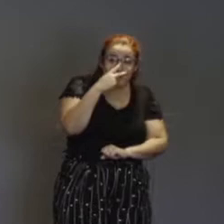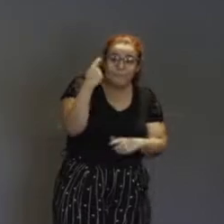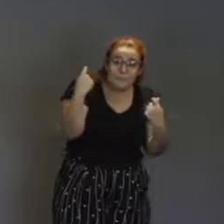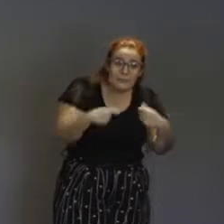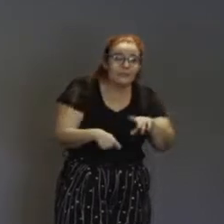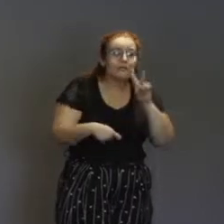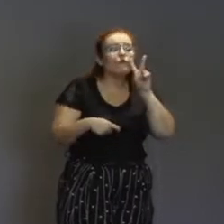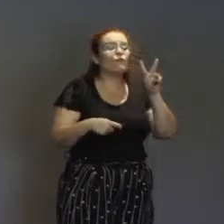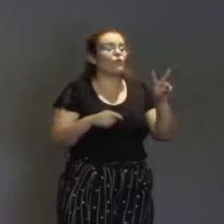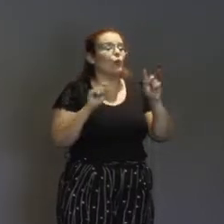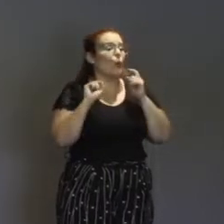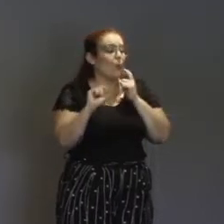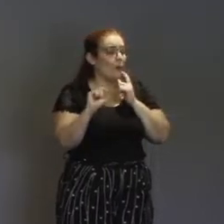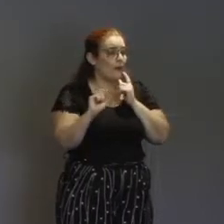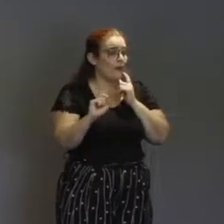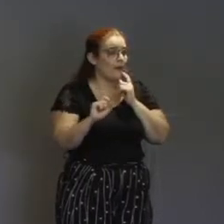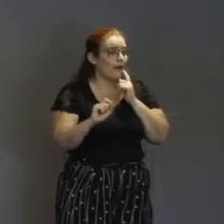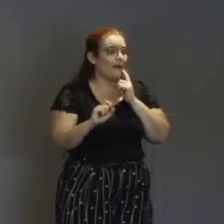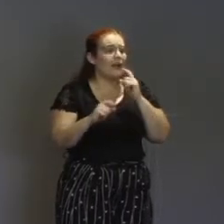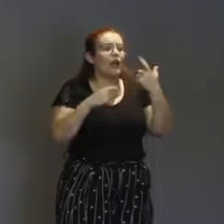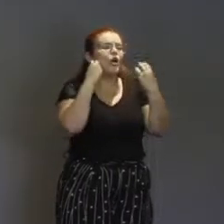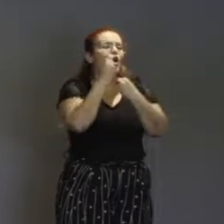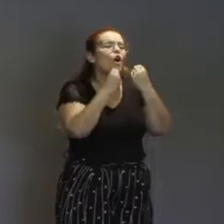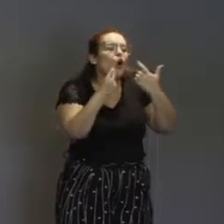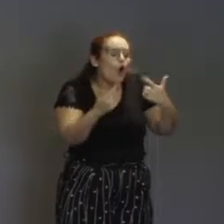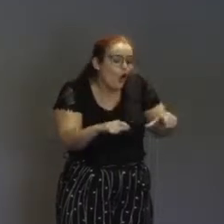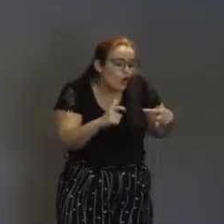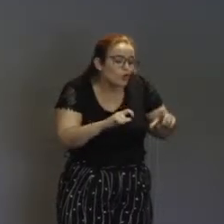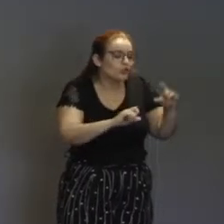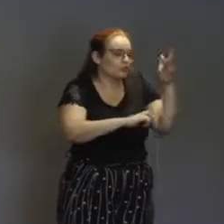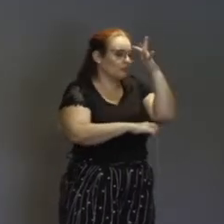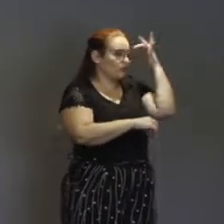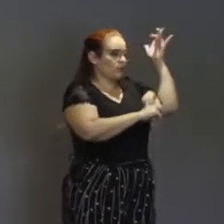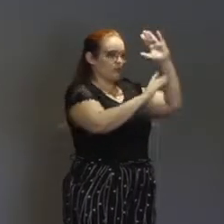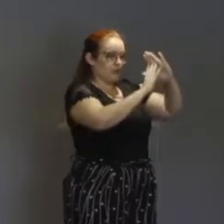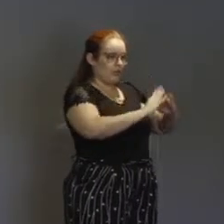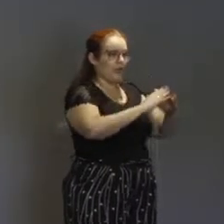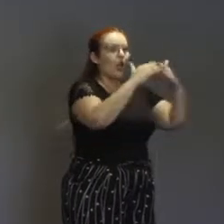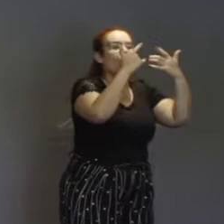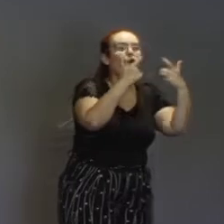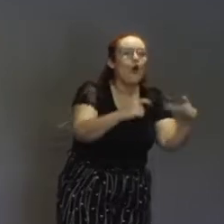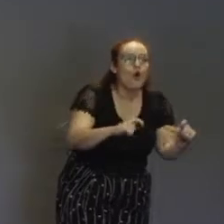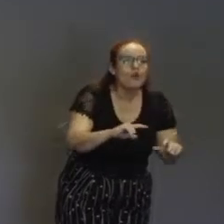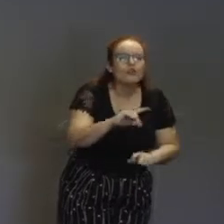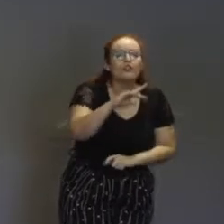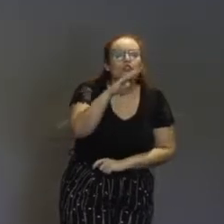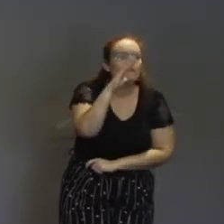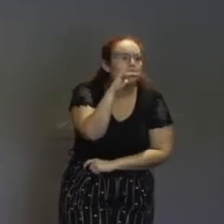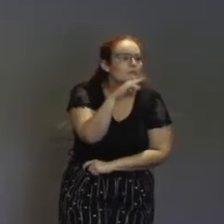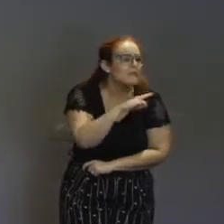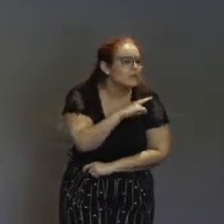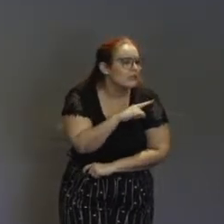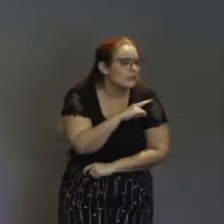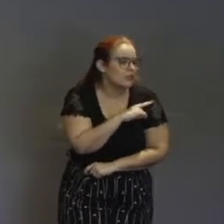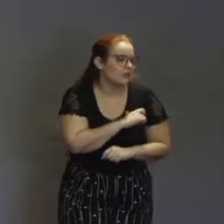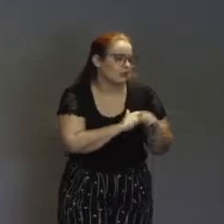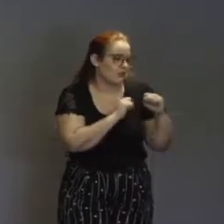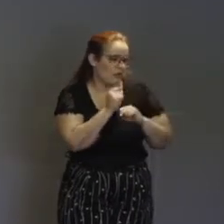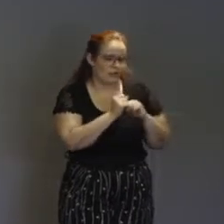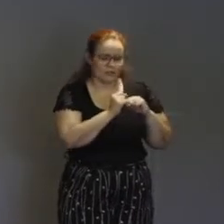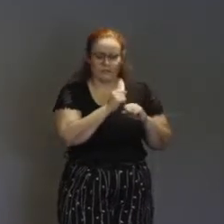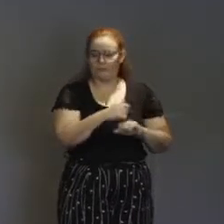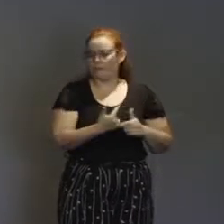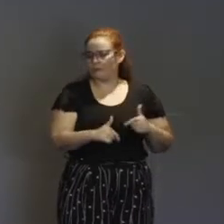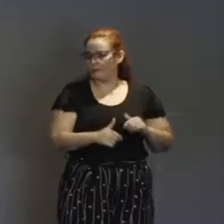mapa de onde estão as pessoas, onde estão os empregos, de onde elas saem, né? A gente vai ter aí